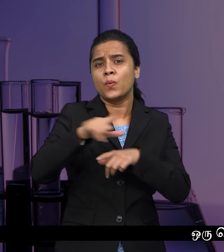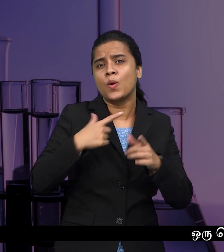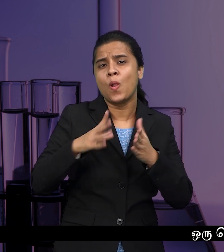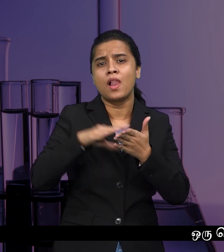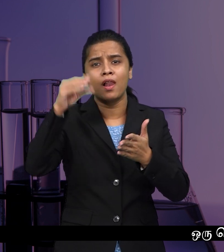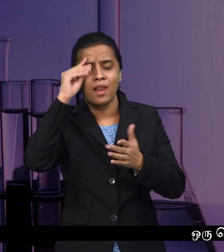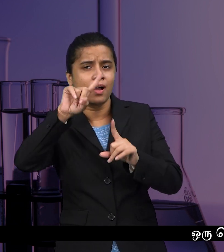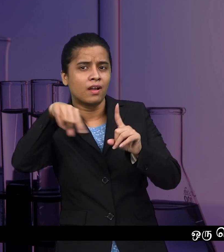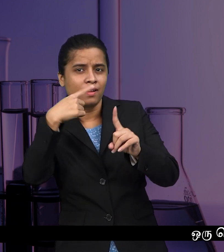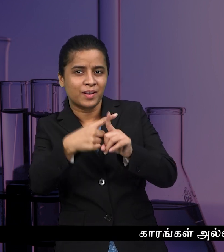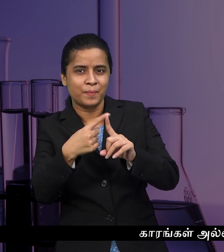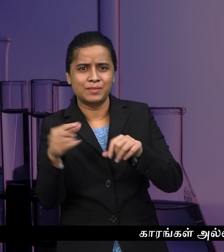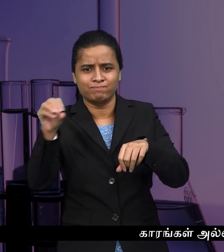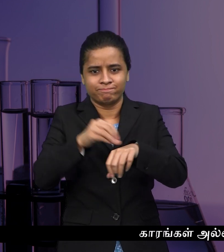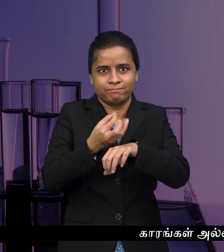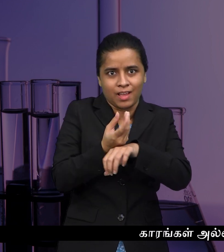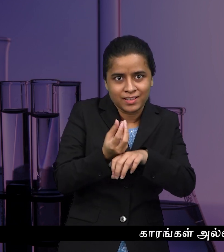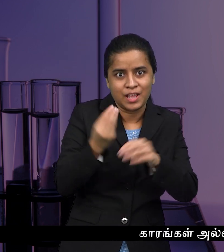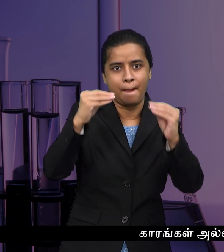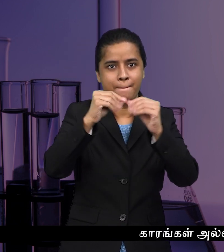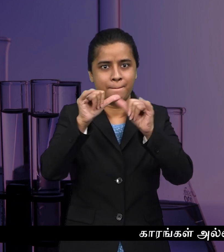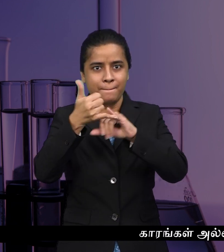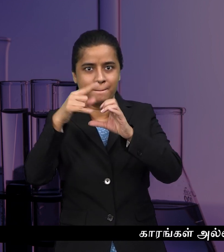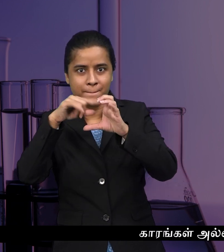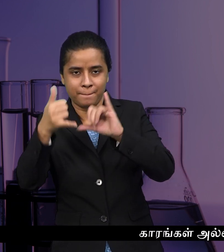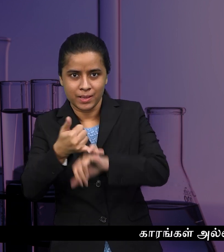அமிலமா, காரமா அல்லது நடுநிலையா என்பதை